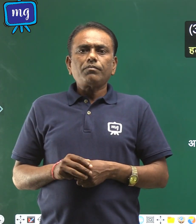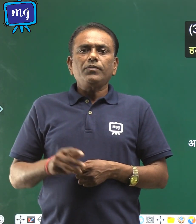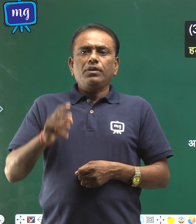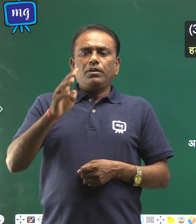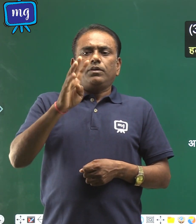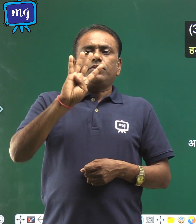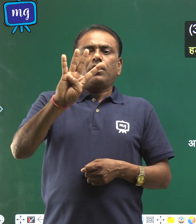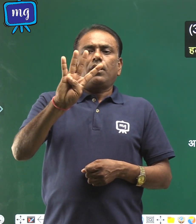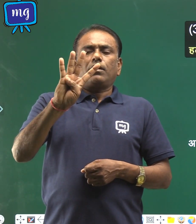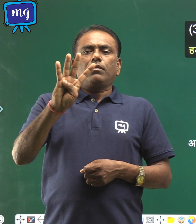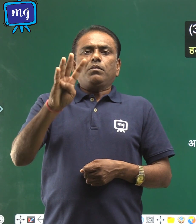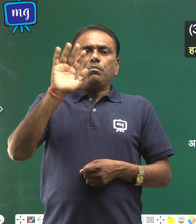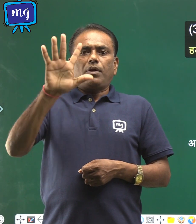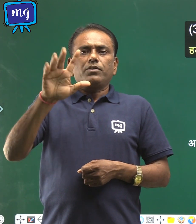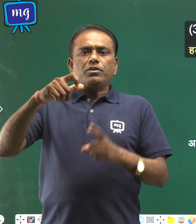45 किलोमीटर